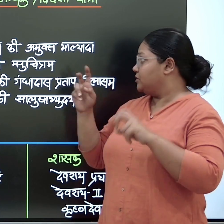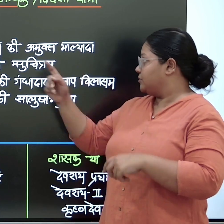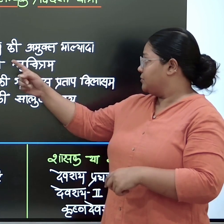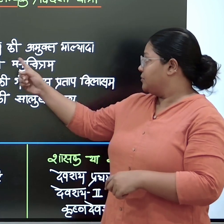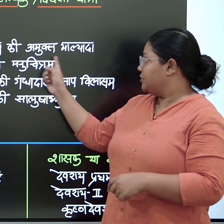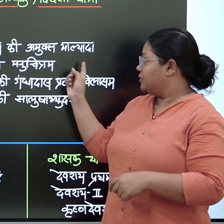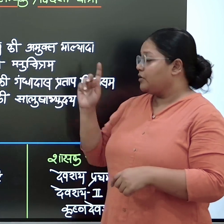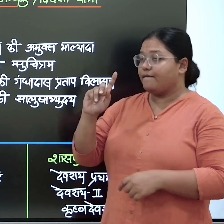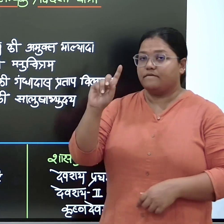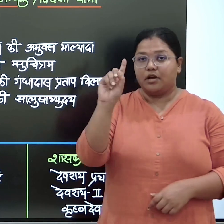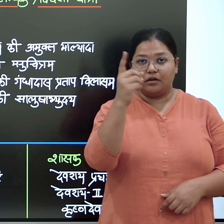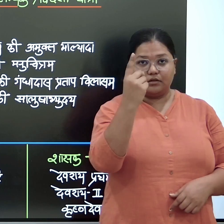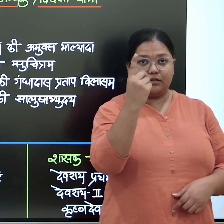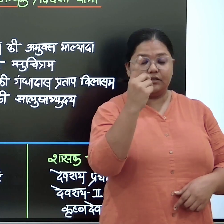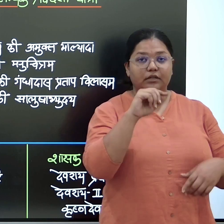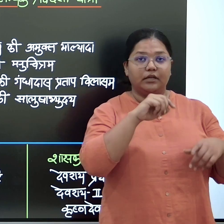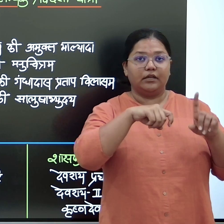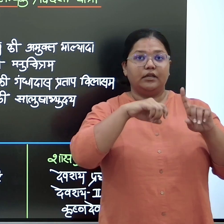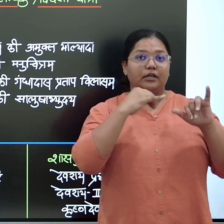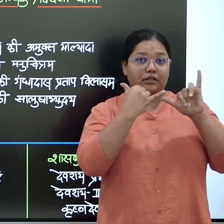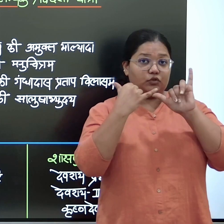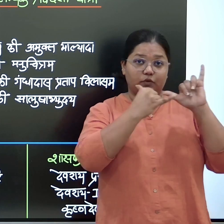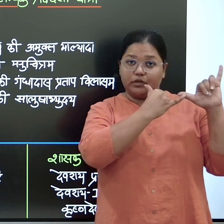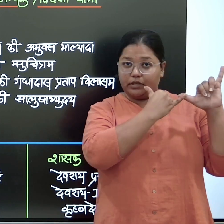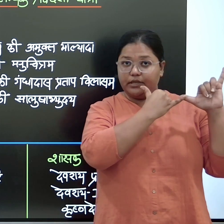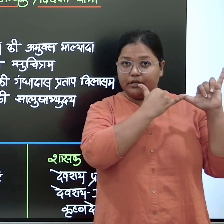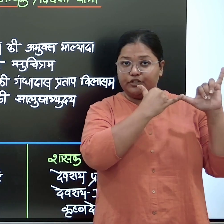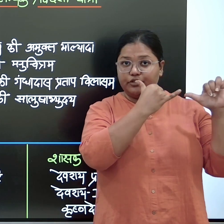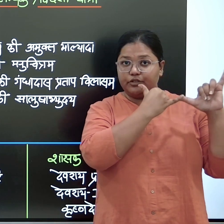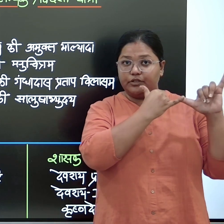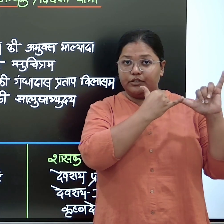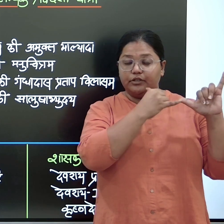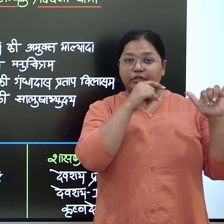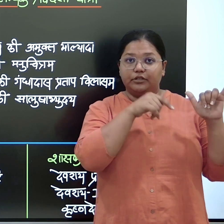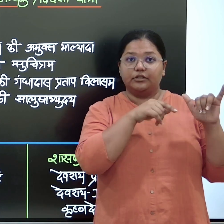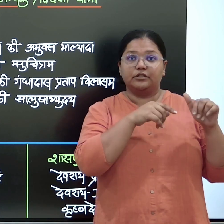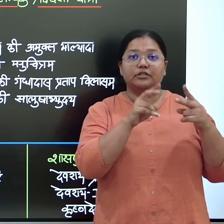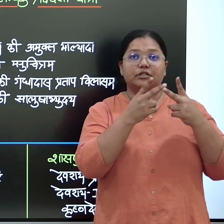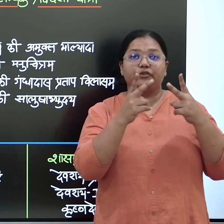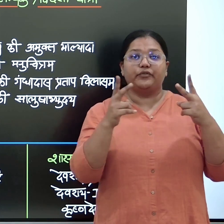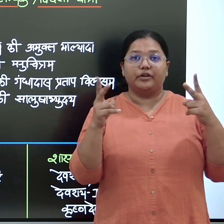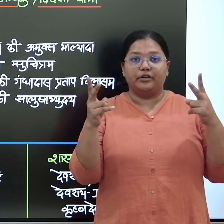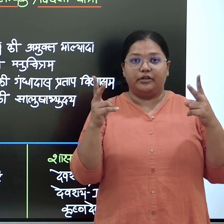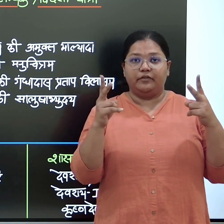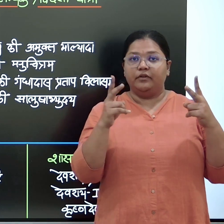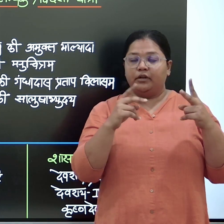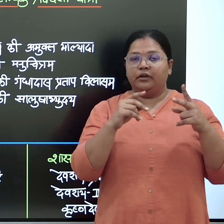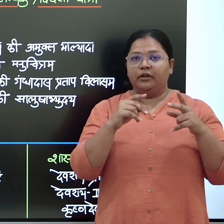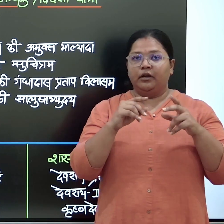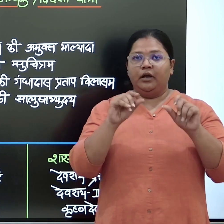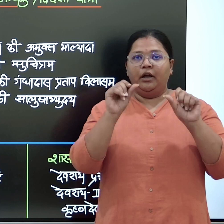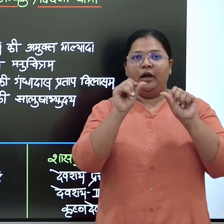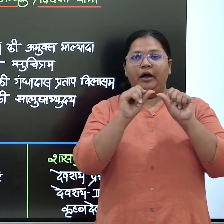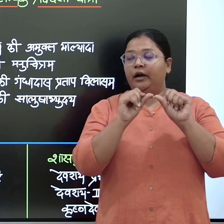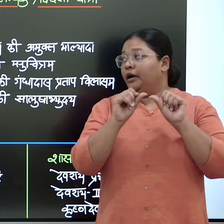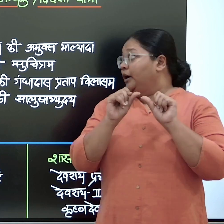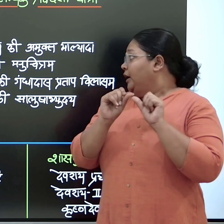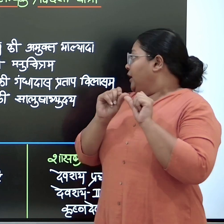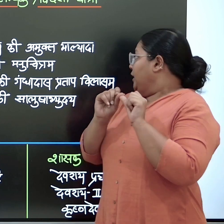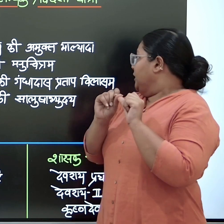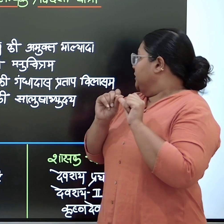की अमुक्त माल्यदा। दूसरा लिखना पेंदन की